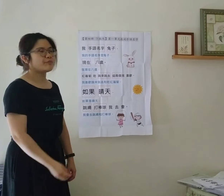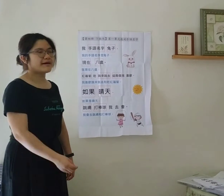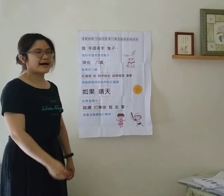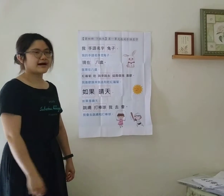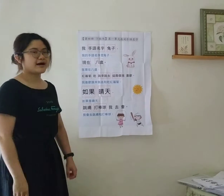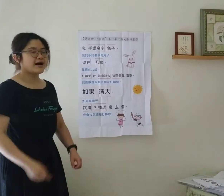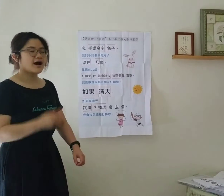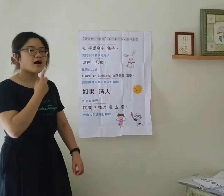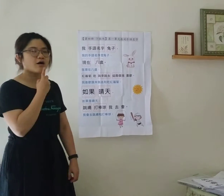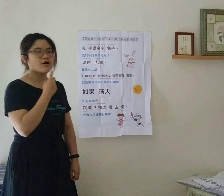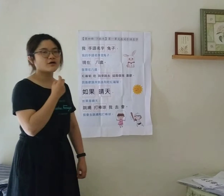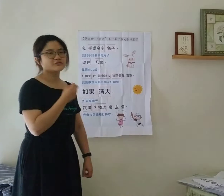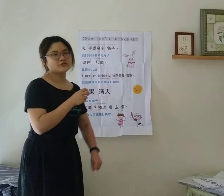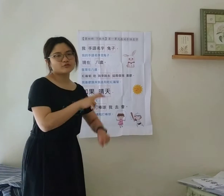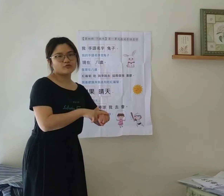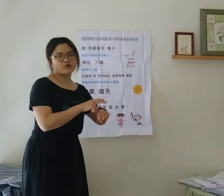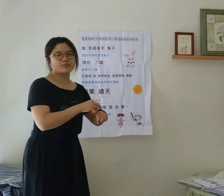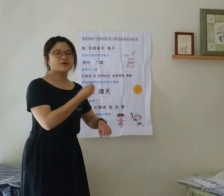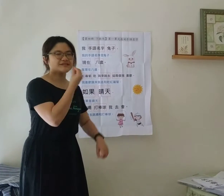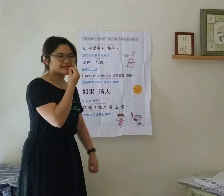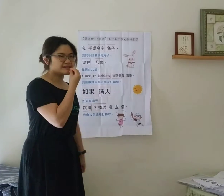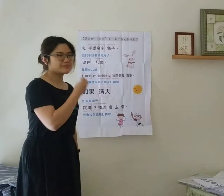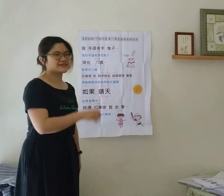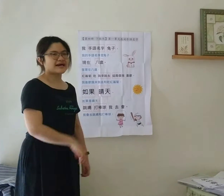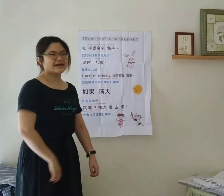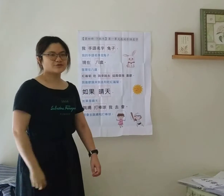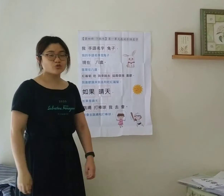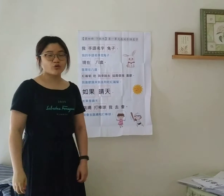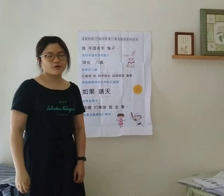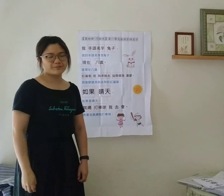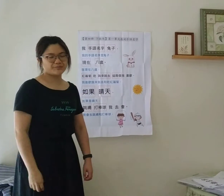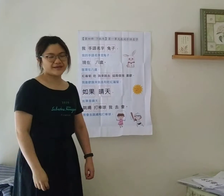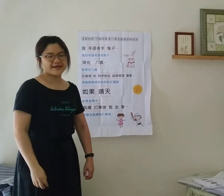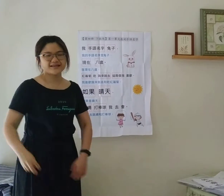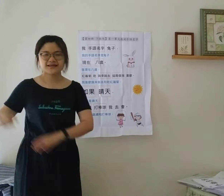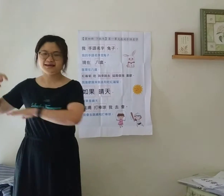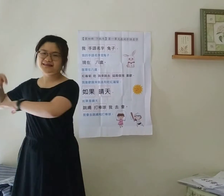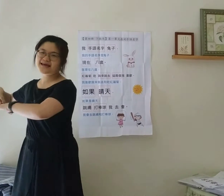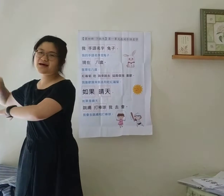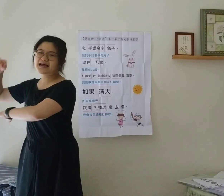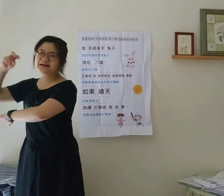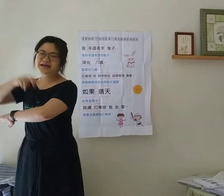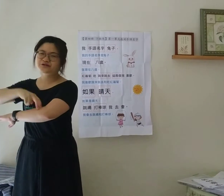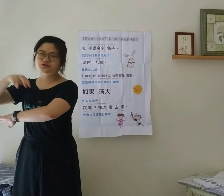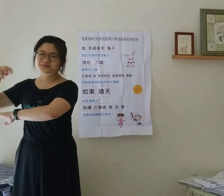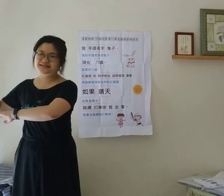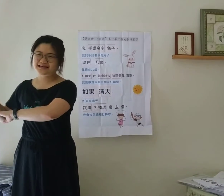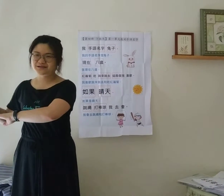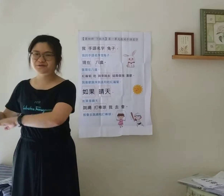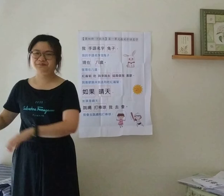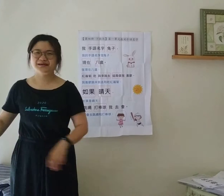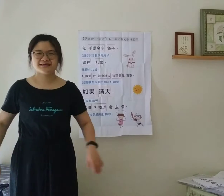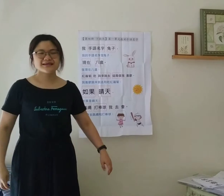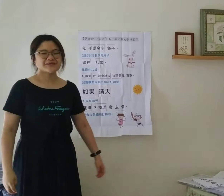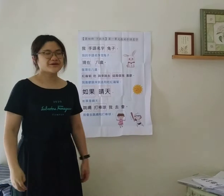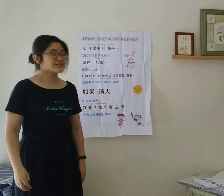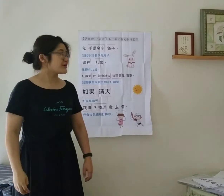把红萝卜吃比在左边，跳来跳去比在右边，因为手语